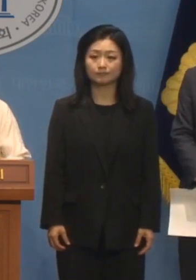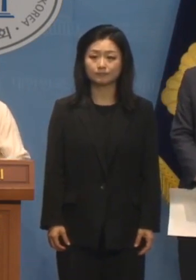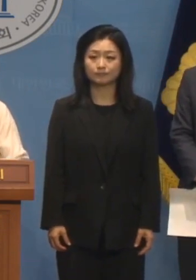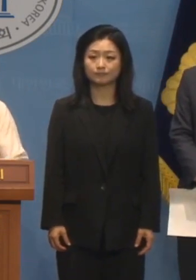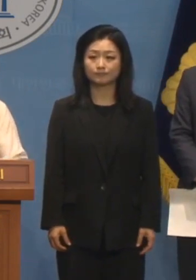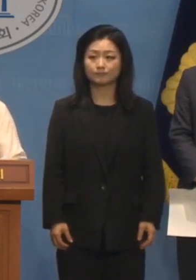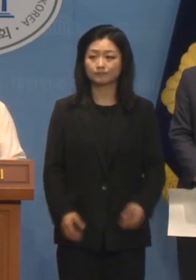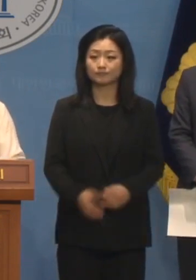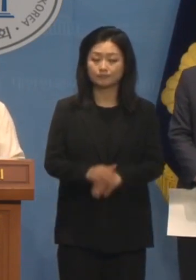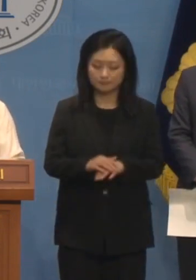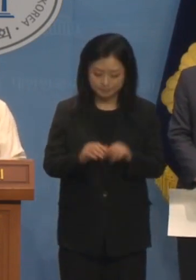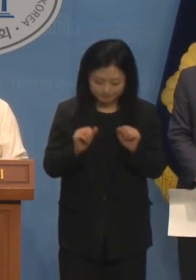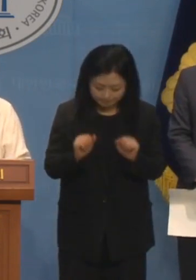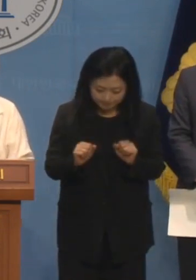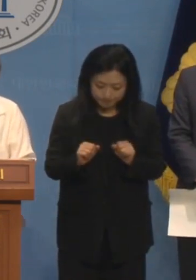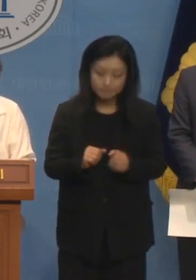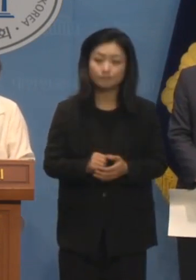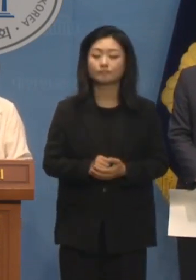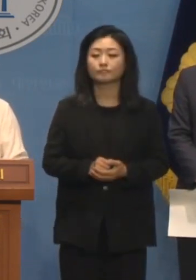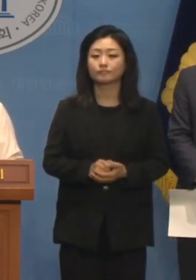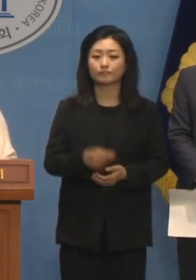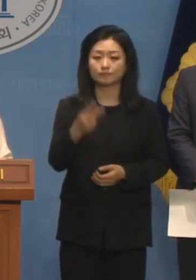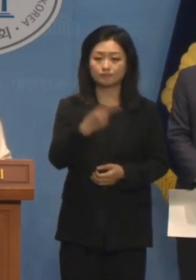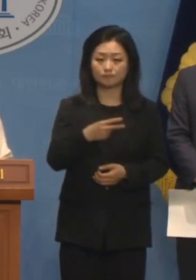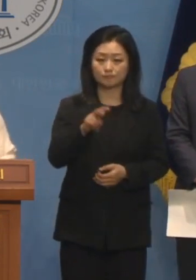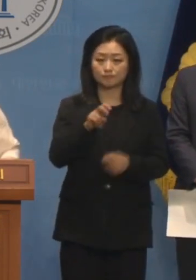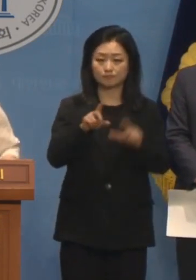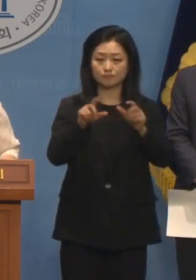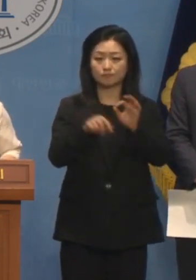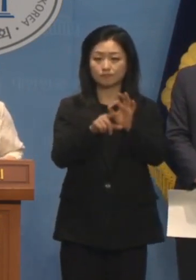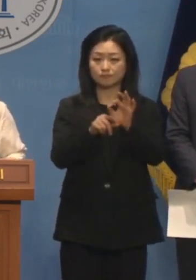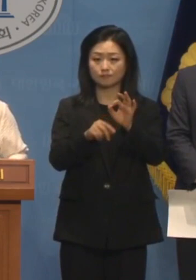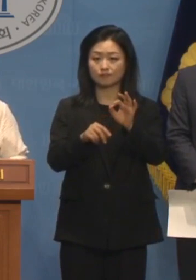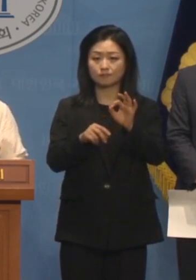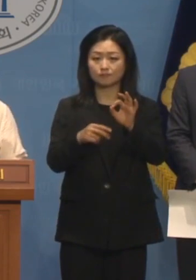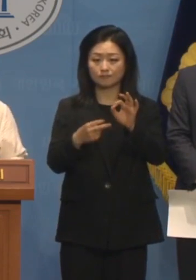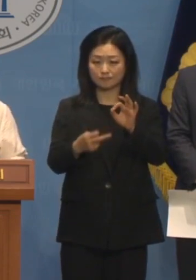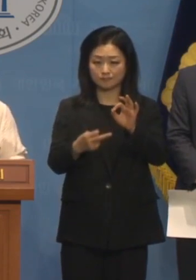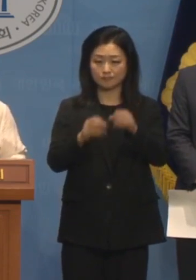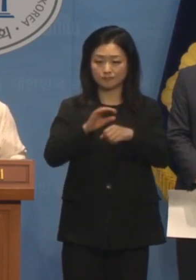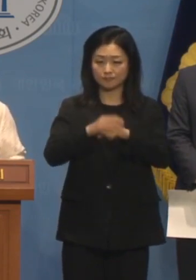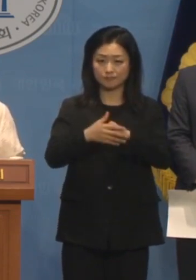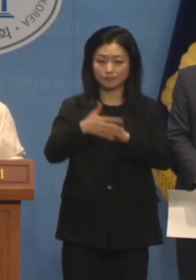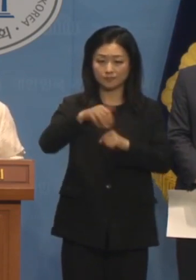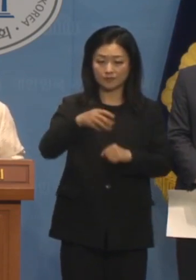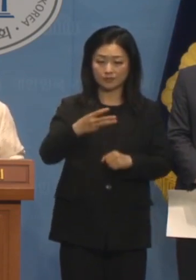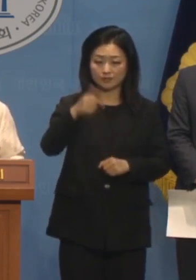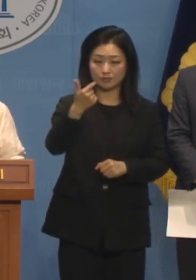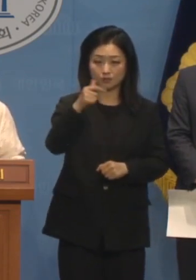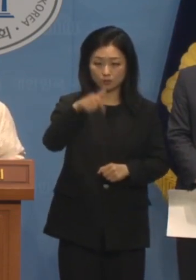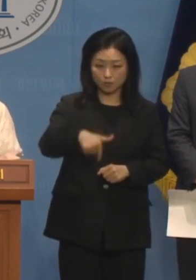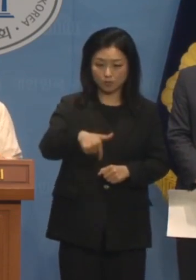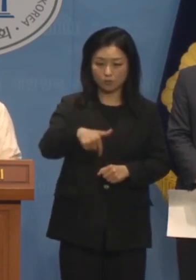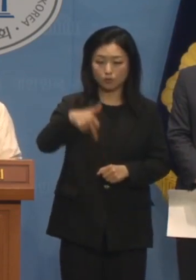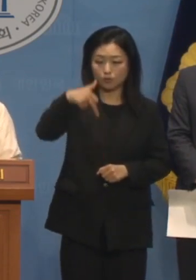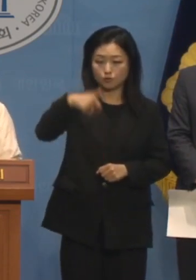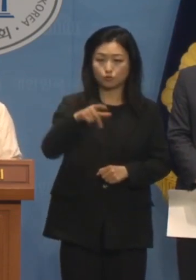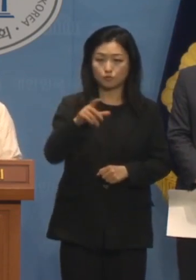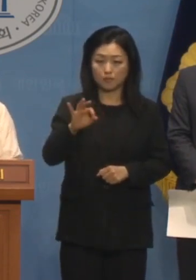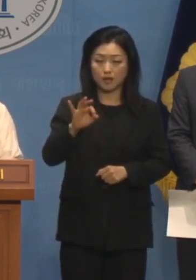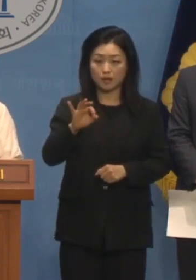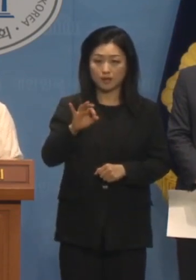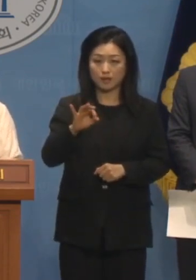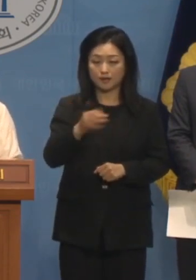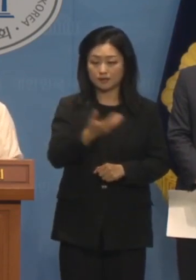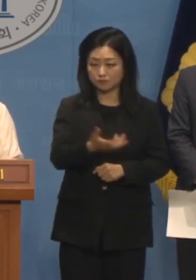네, 안녕하십니까. 저는 2020년 10월 10일 대구 7구 쿠팡 물류센터에서 일을 하다 과로로